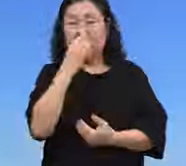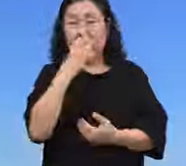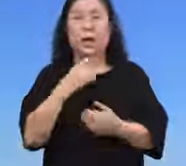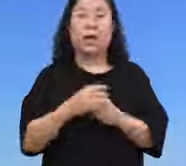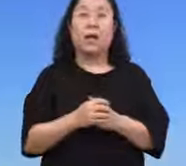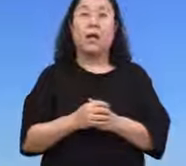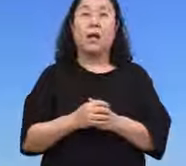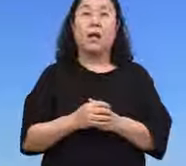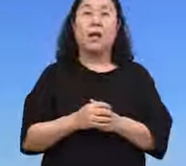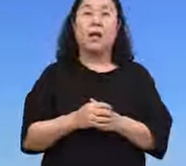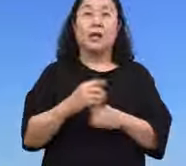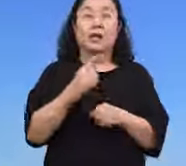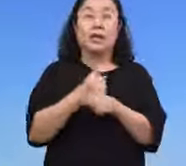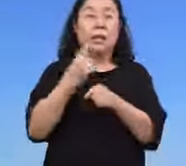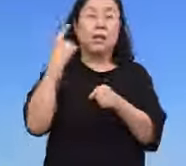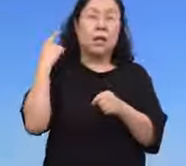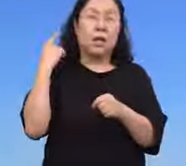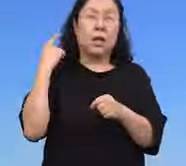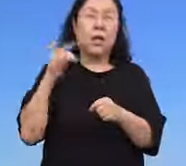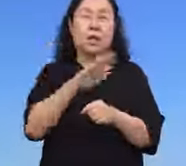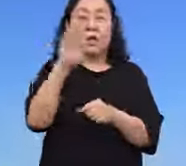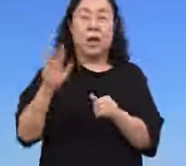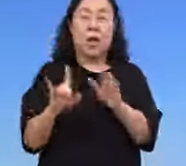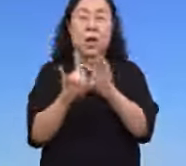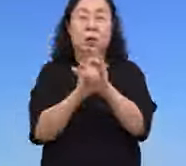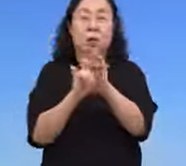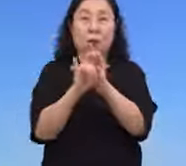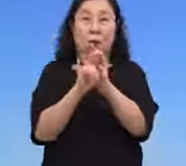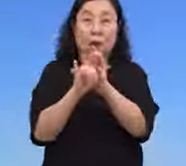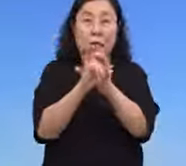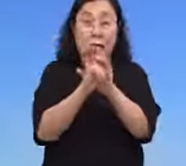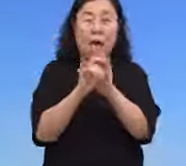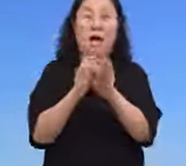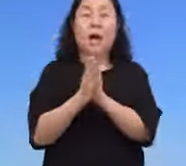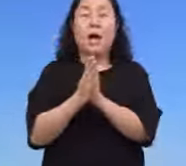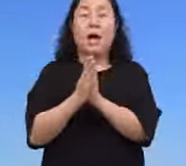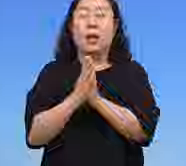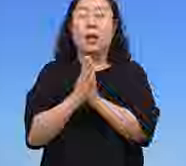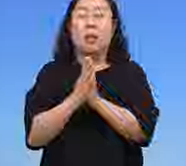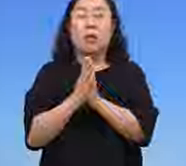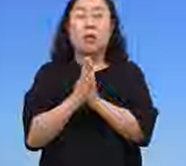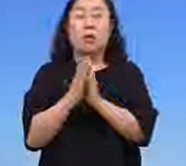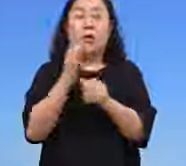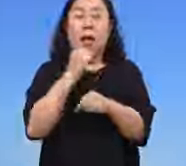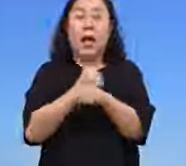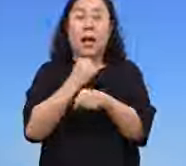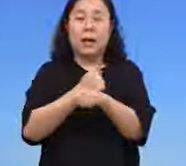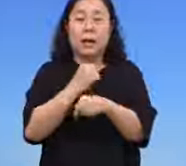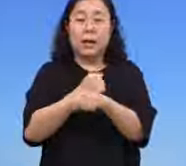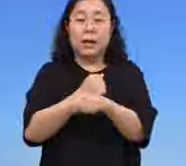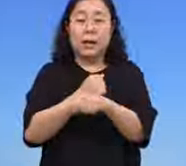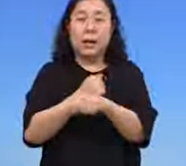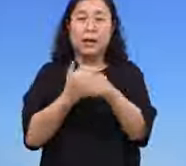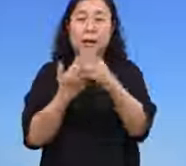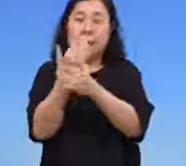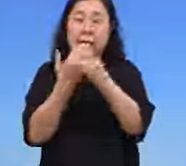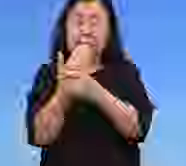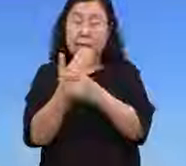일 하겠습니다, 저런 일 하겠습니다, 코로나19 이전에 정했던 목회 계획을 하나도 남김없이 다 하기를